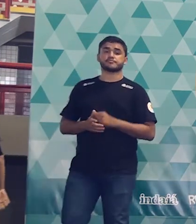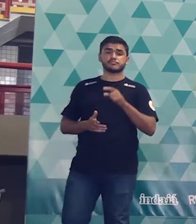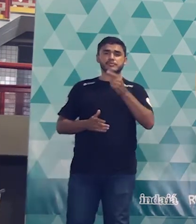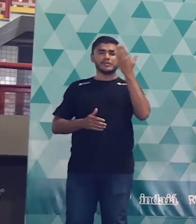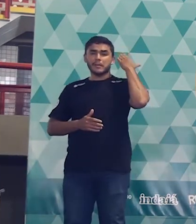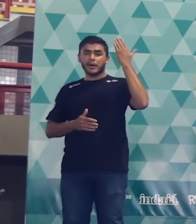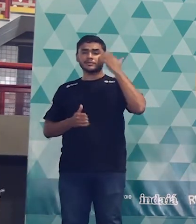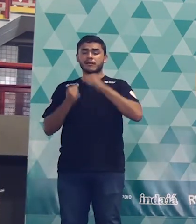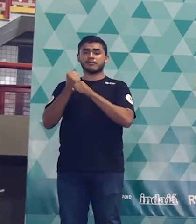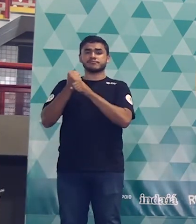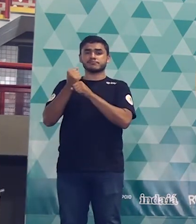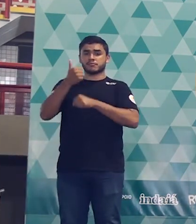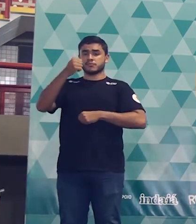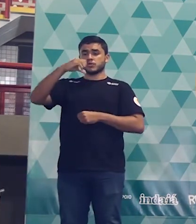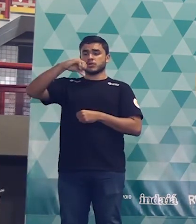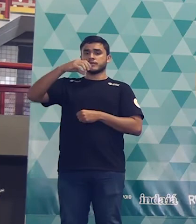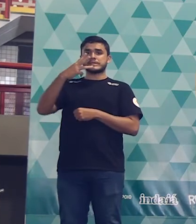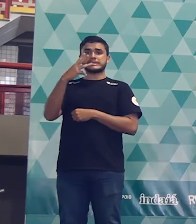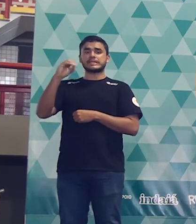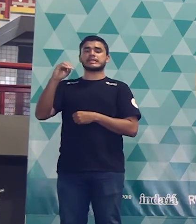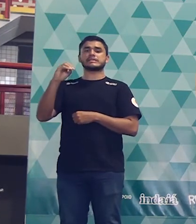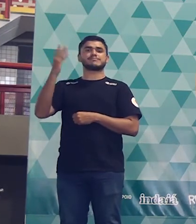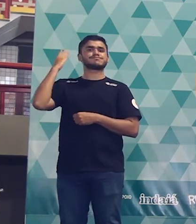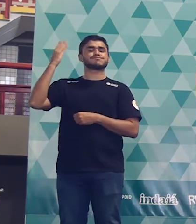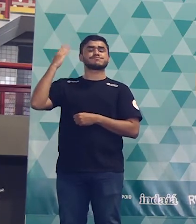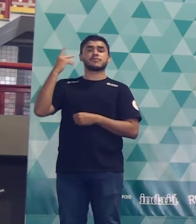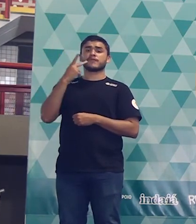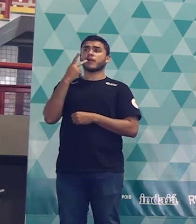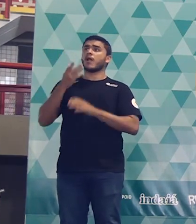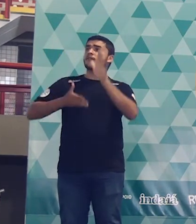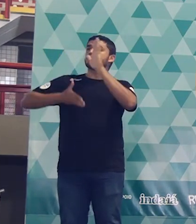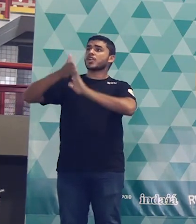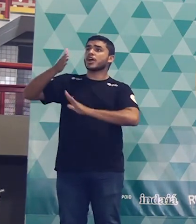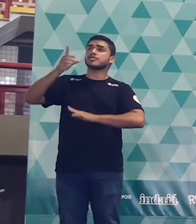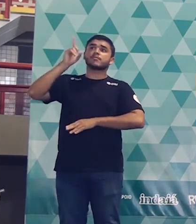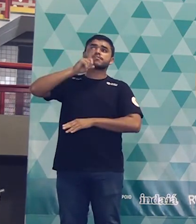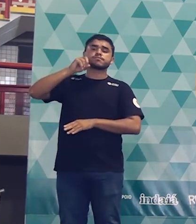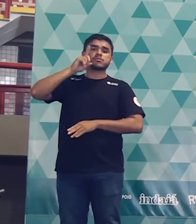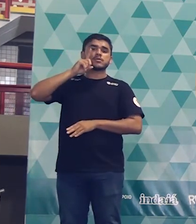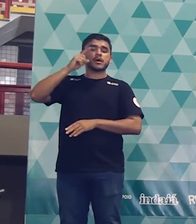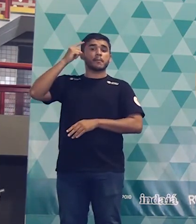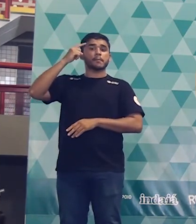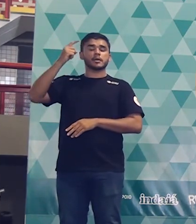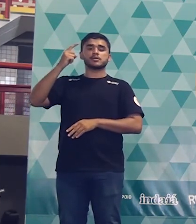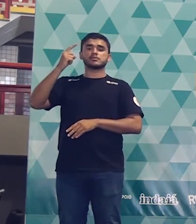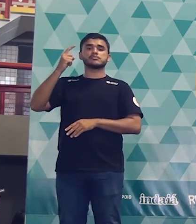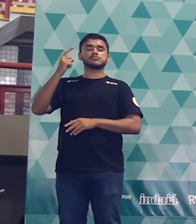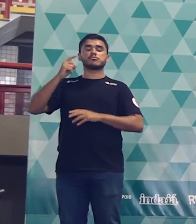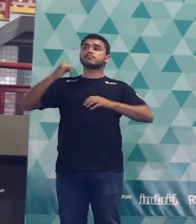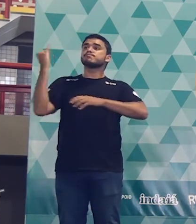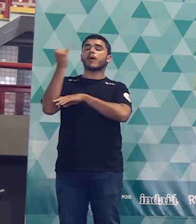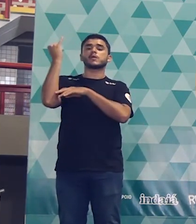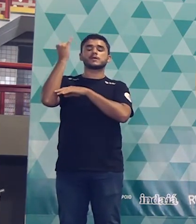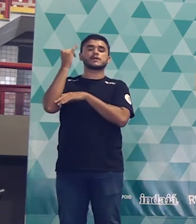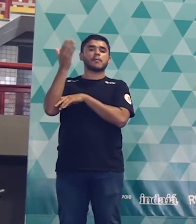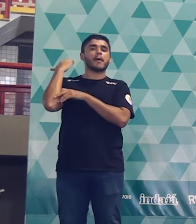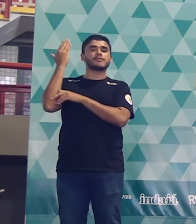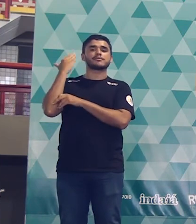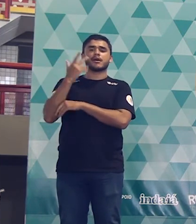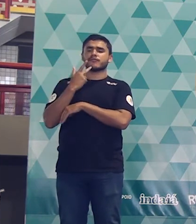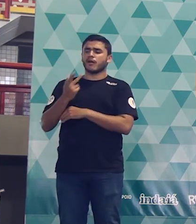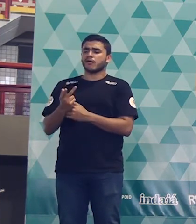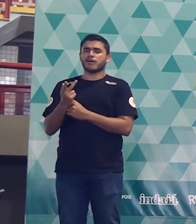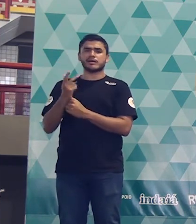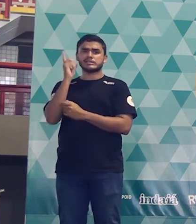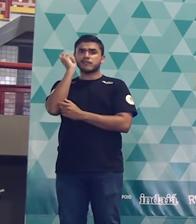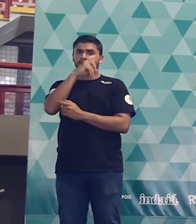era um tipo de fuga. Era quase como ir à lua. Então, ir para os Estados Unidos aqui significa o quê? Ó? Vou para um